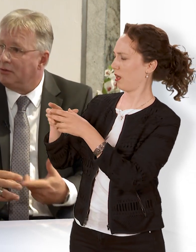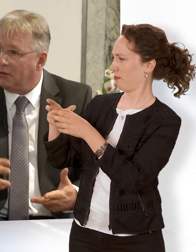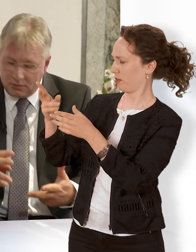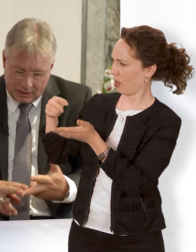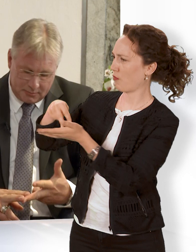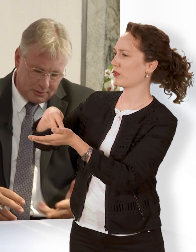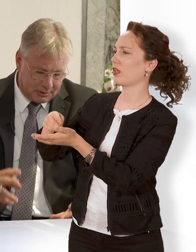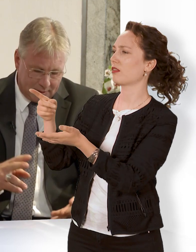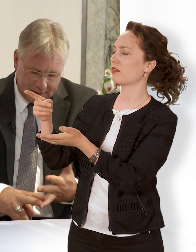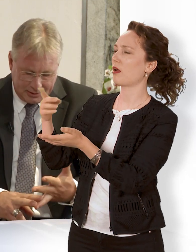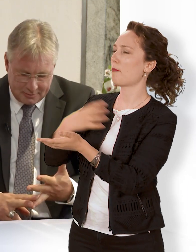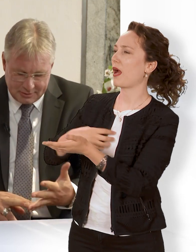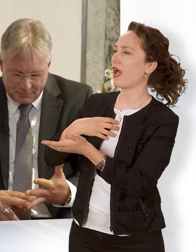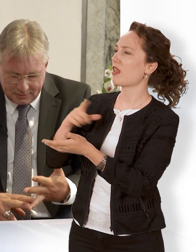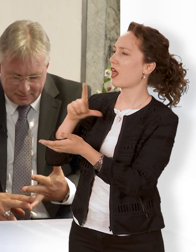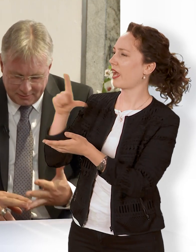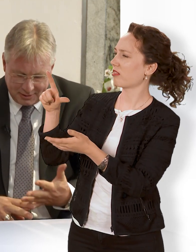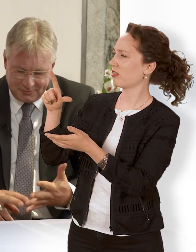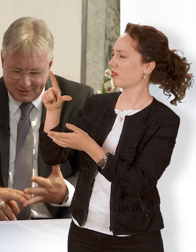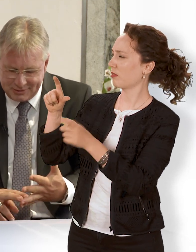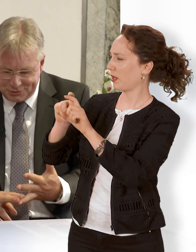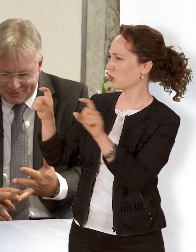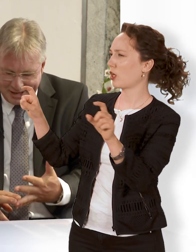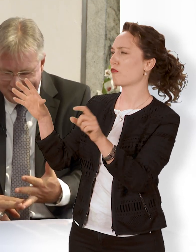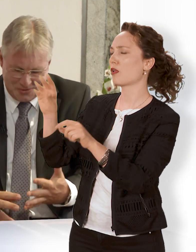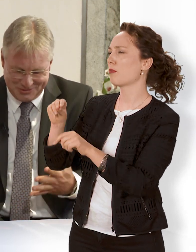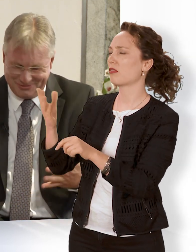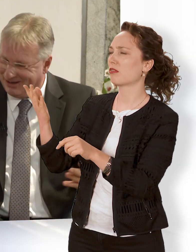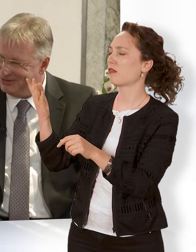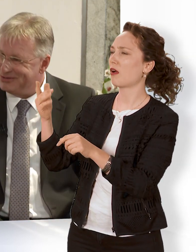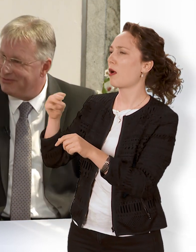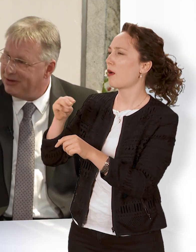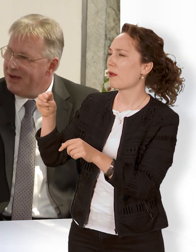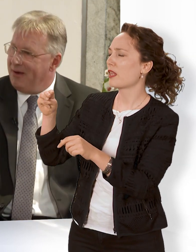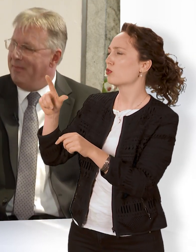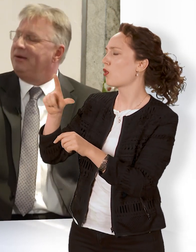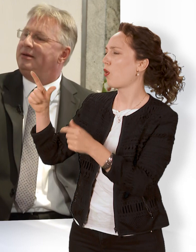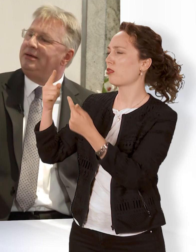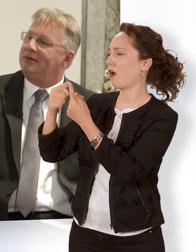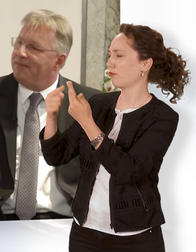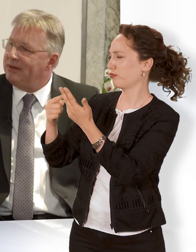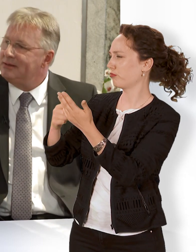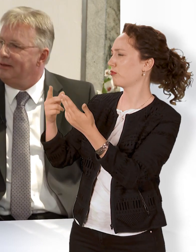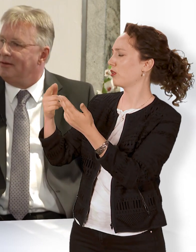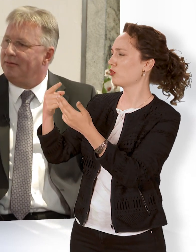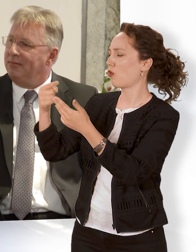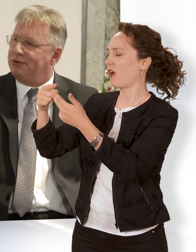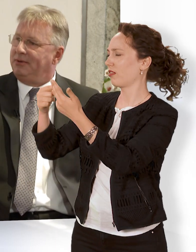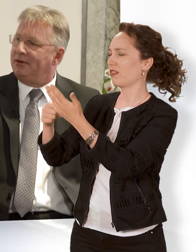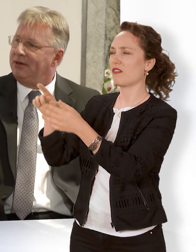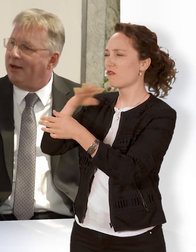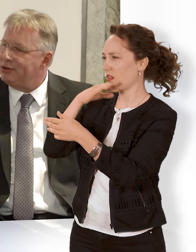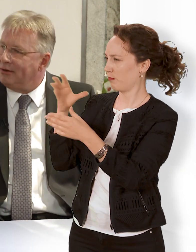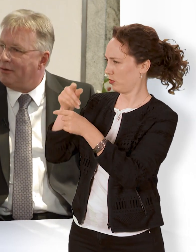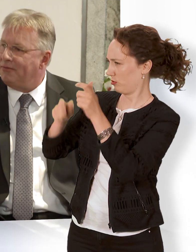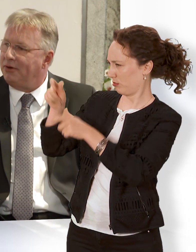Bayern-Legendenmannschaft mit Klaus Augenthaler, mit Lothar Matthäus, mit, Giovanni Elber und so weiter und so fort. Merken die, dass Ihr